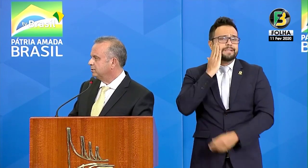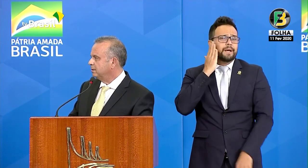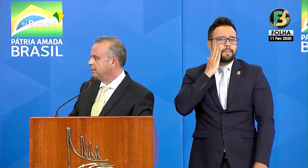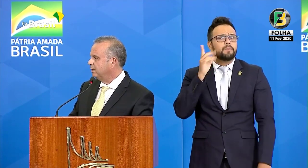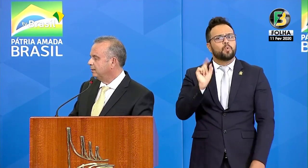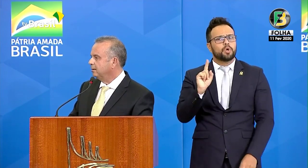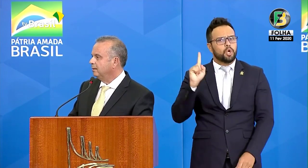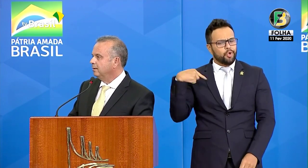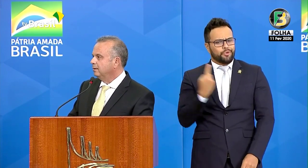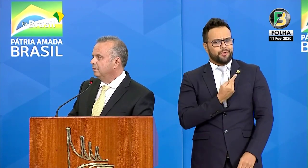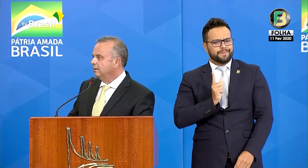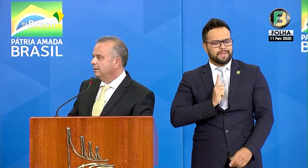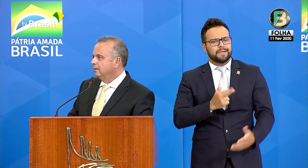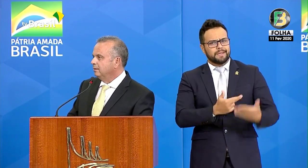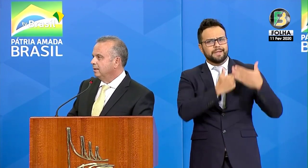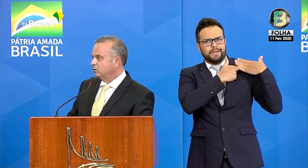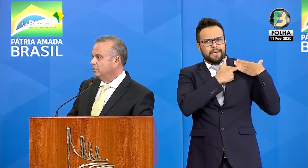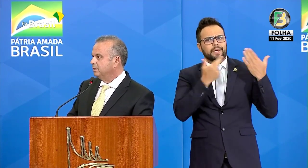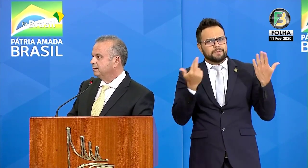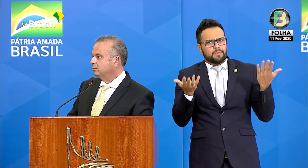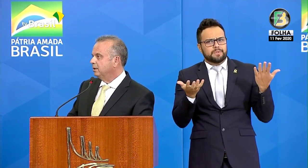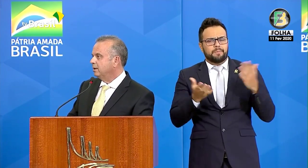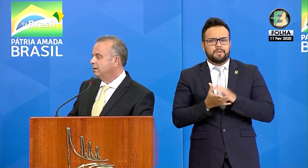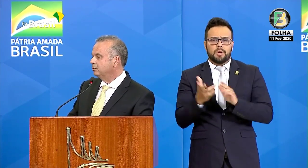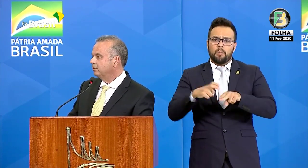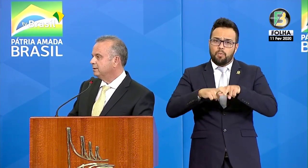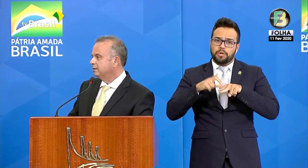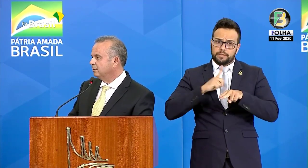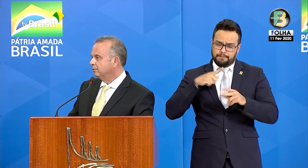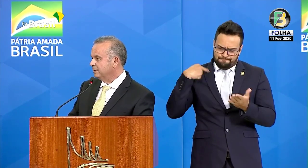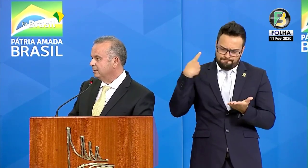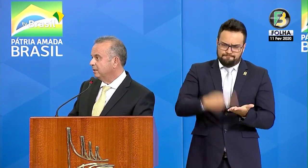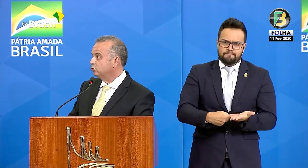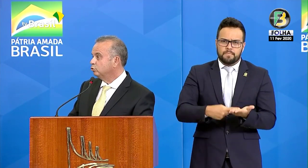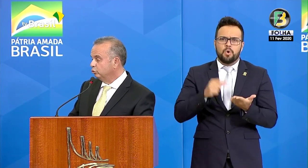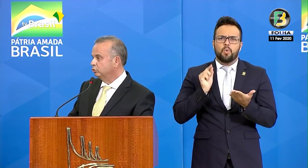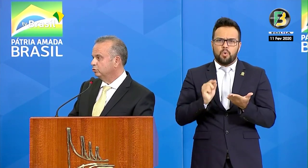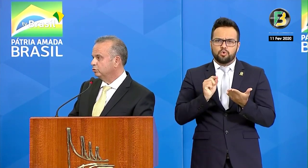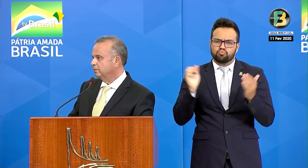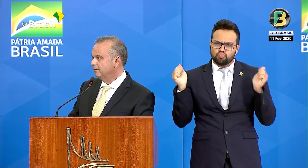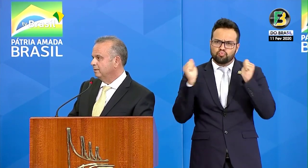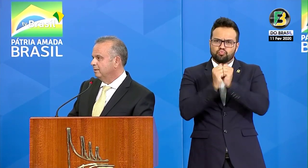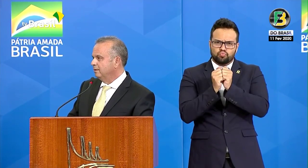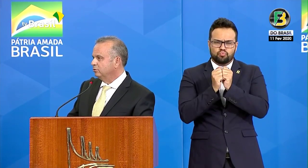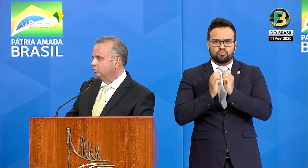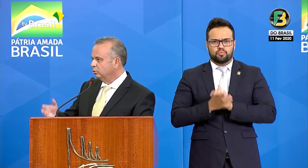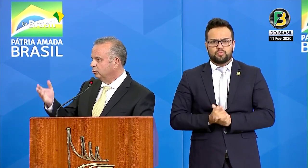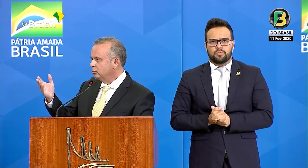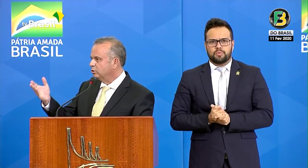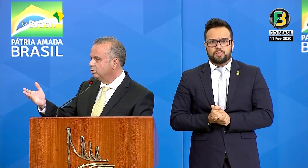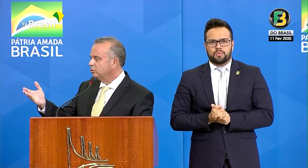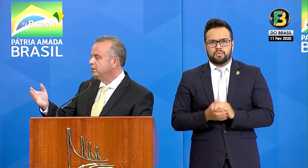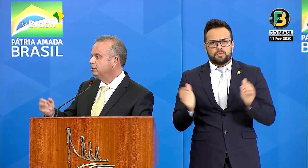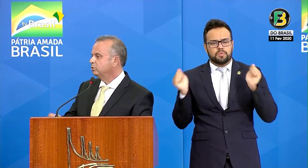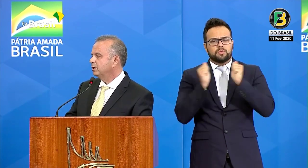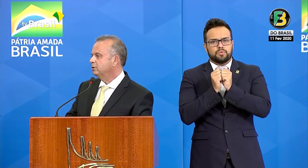nossa responsabilidade e essa é uma missão que queremos fazê-la juntos com os senhores ministros que aqui